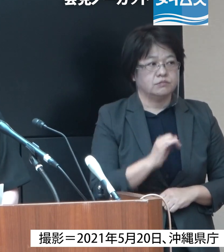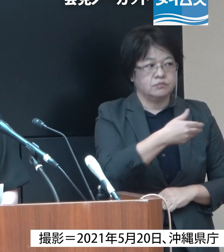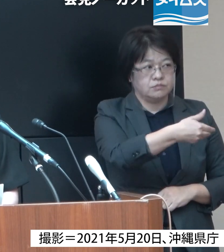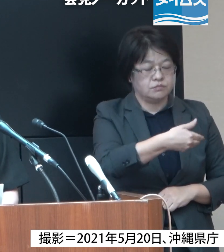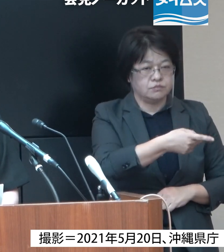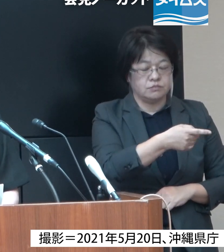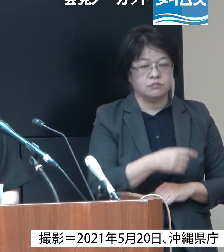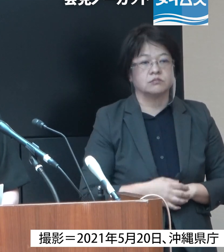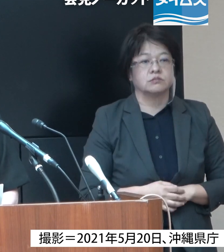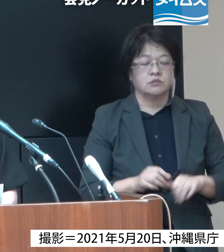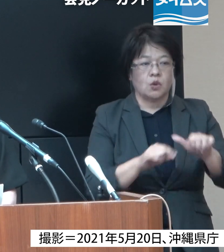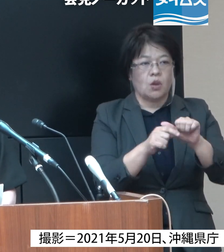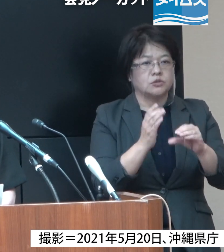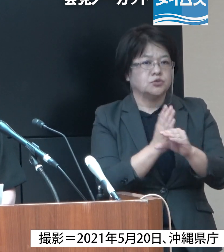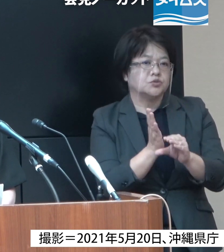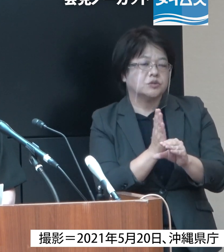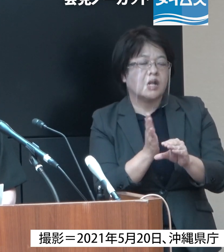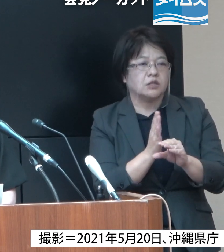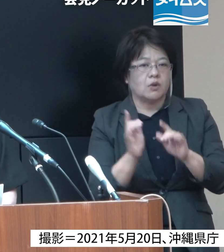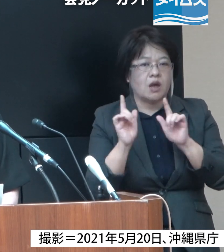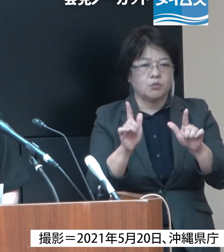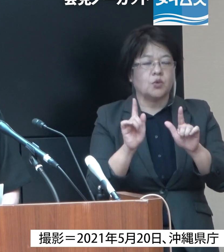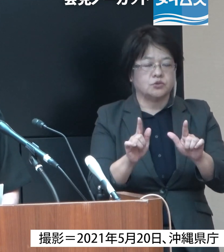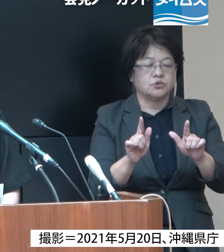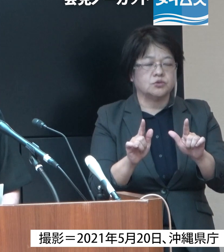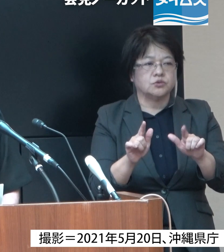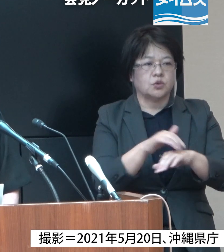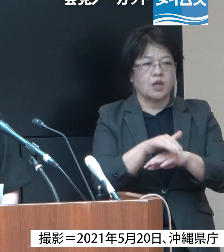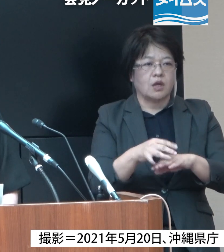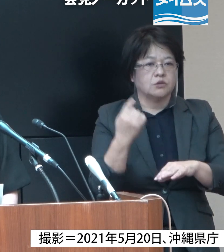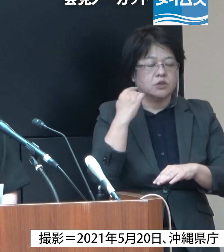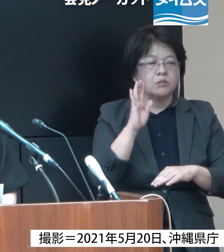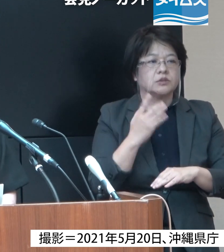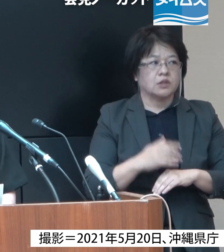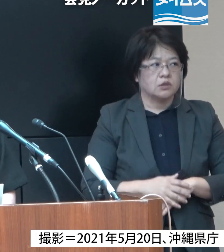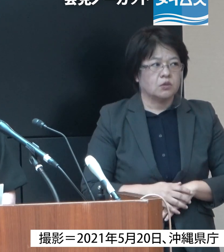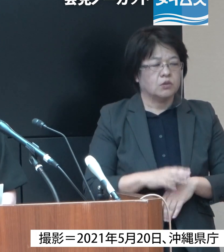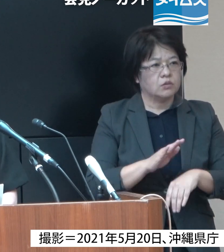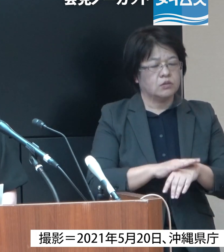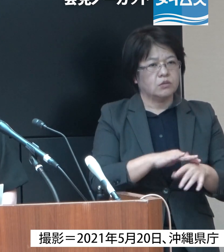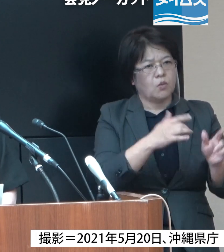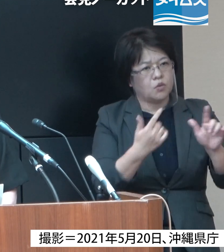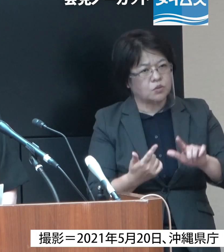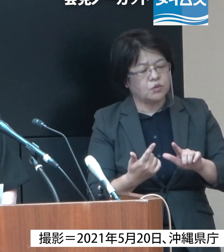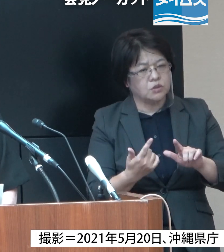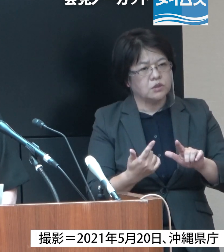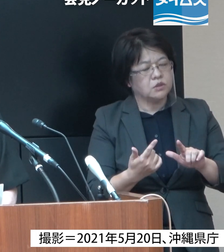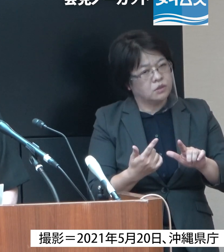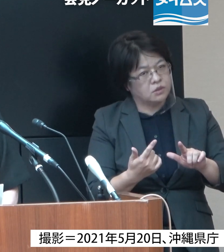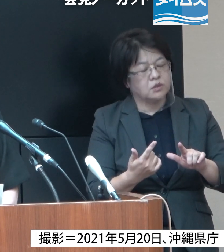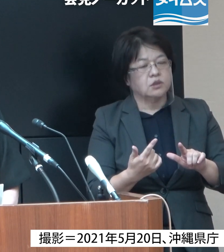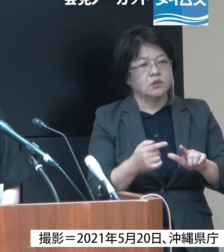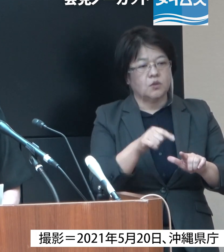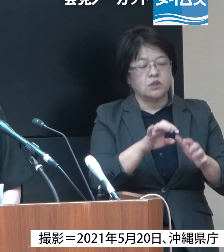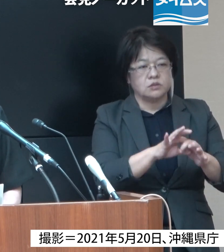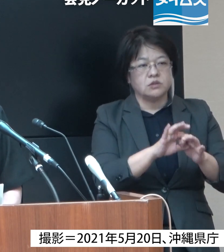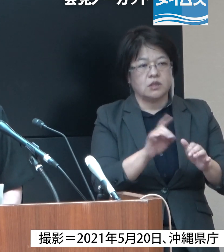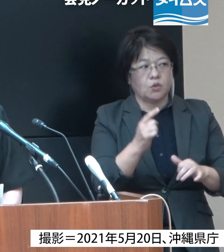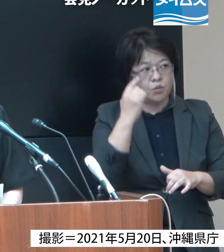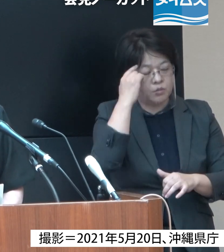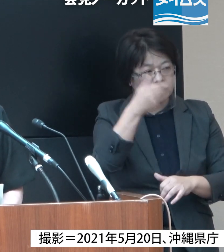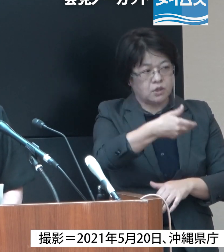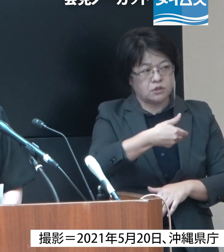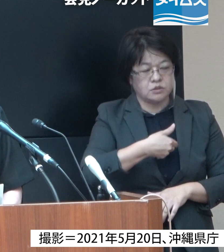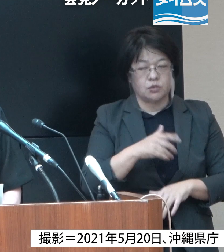当初ですね、5月中旬くらいには出すというふうにおっしゃってたと思うんですけど、やっぱりちょっと遅いという声もあると思うんですが、その辺についてはいかがですか。いや、この